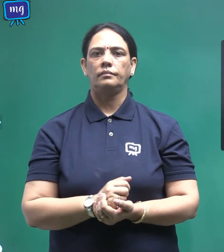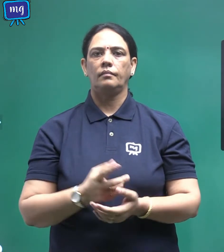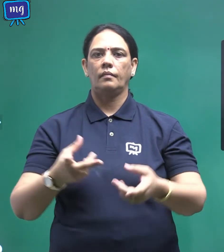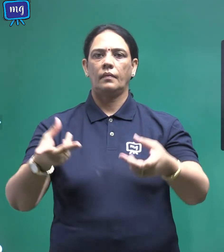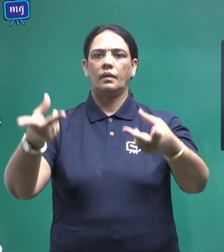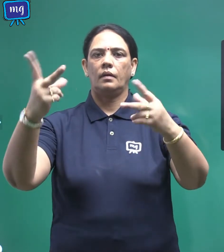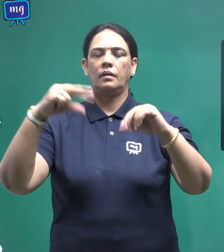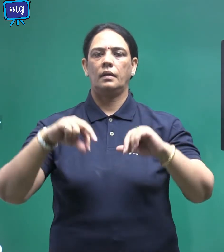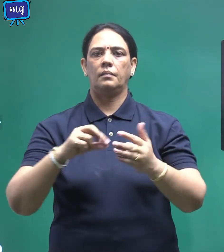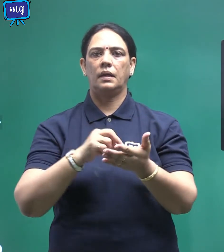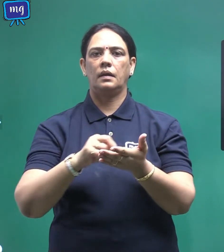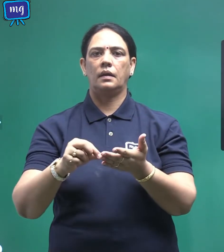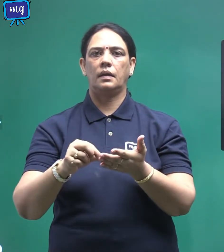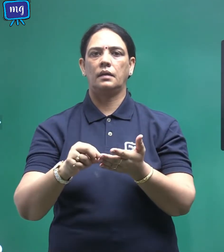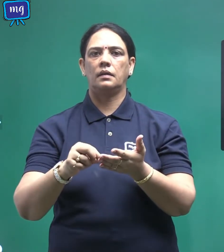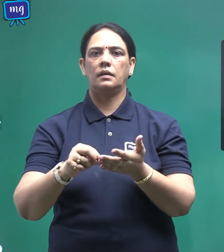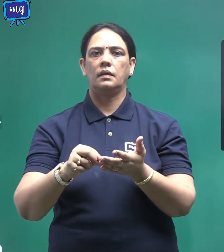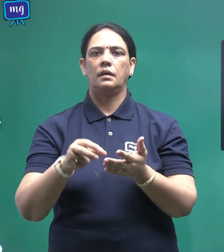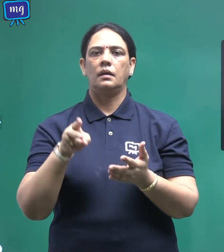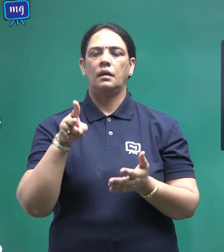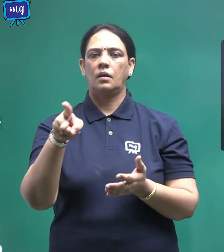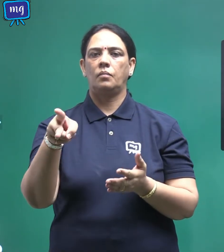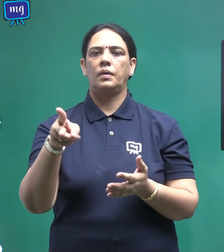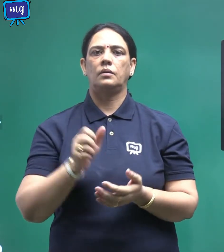निम्नलिखित अनुपातों को